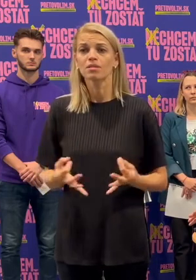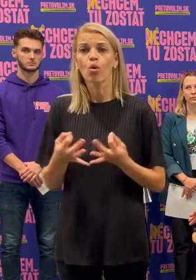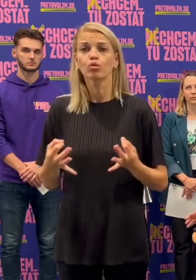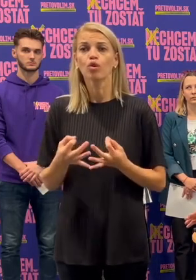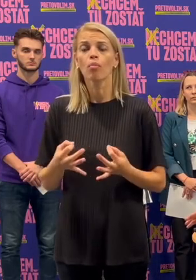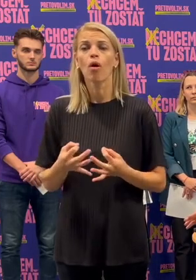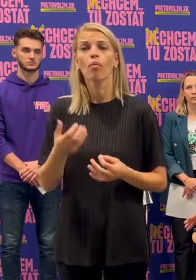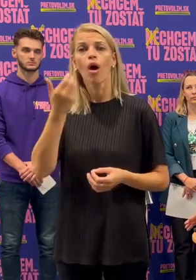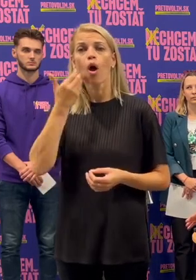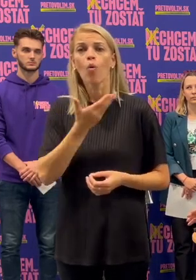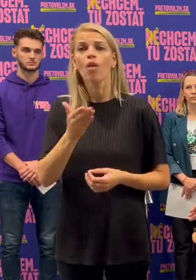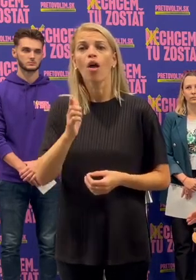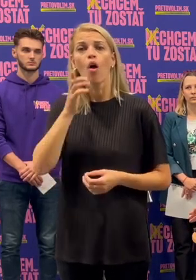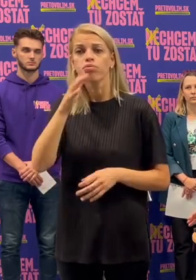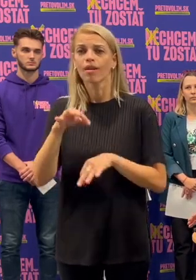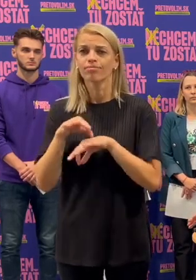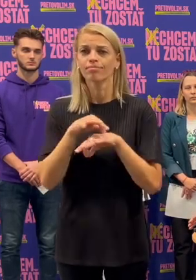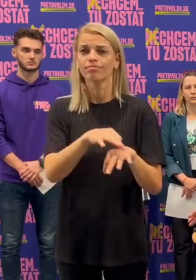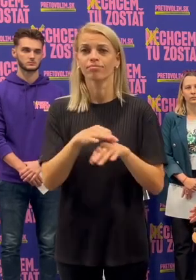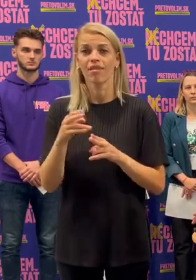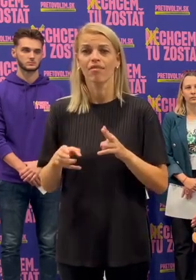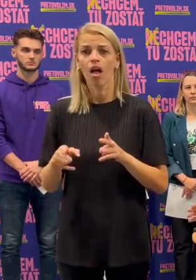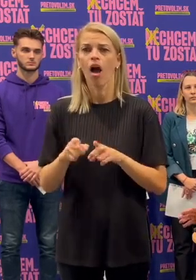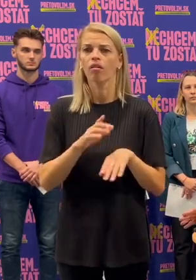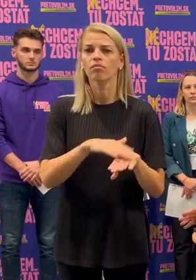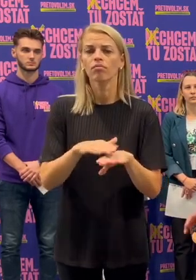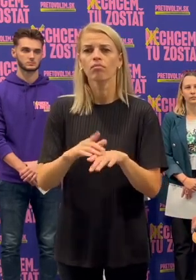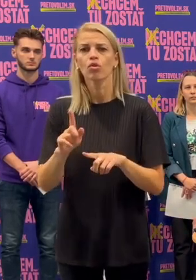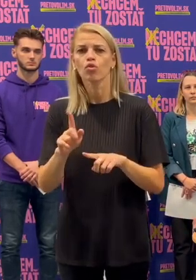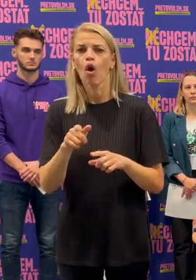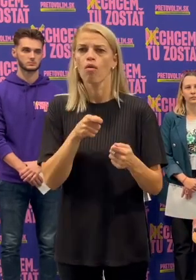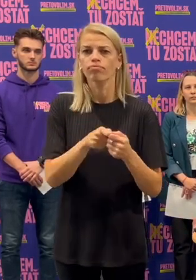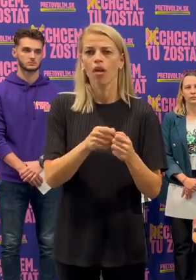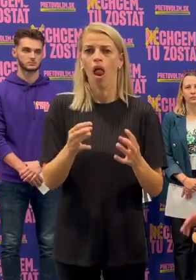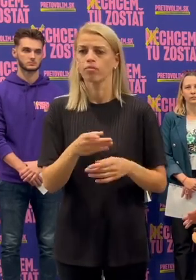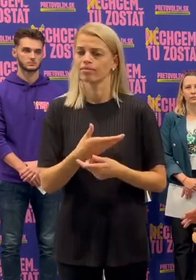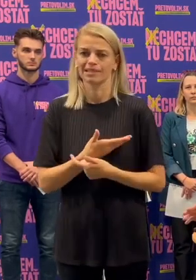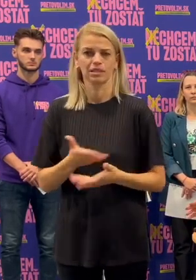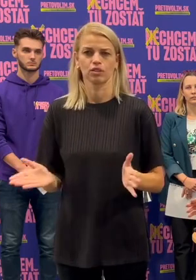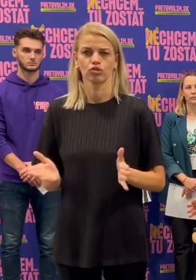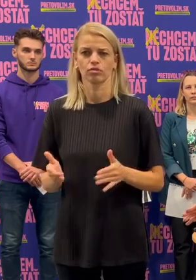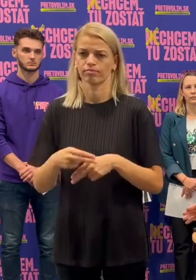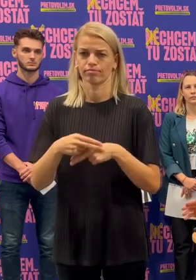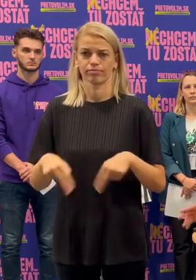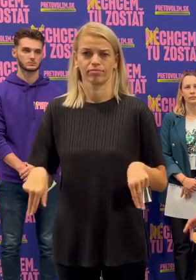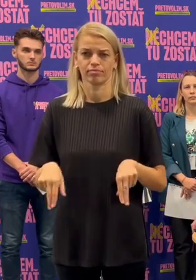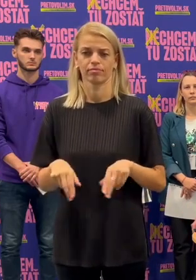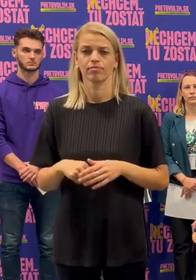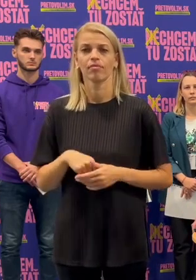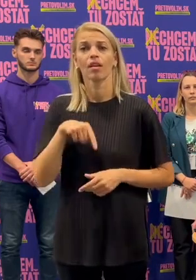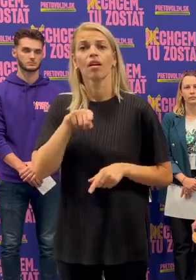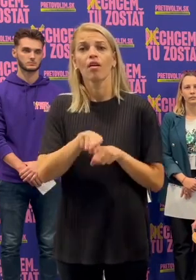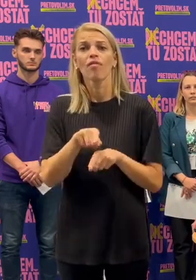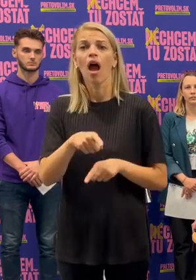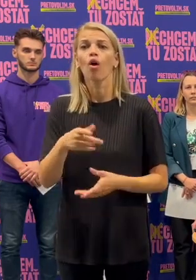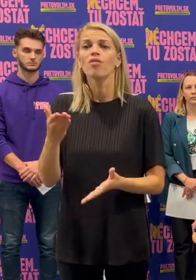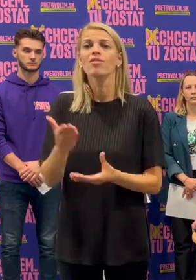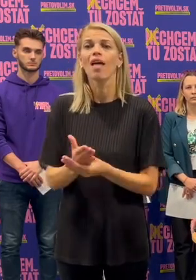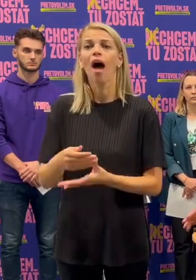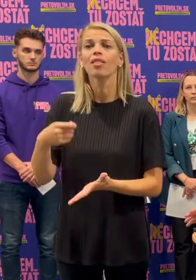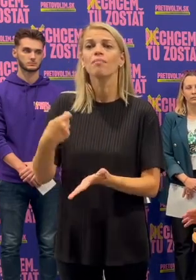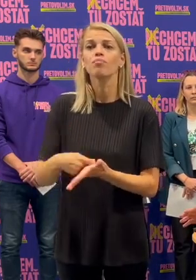ľudí, ktorí budú tým vlakom prepravovaní, navádzaný na to, aby volil tú či onú politickú stranu. Zároveň je to vec, ktorá daňových poplatníkov nestojí ani